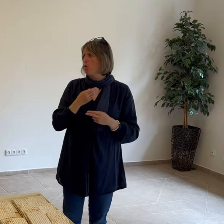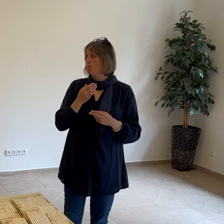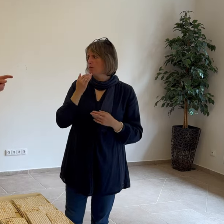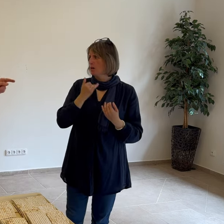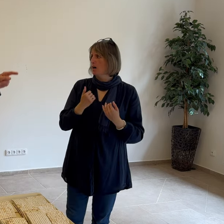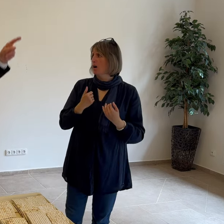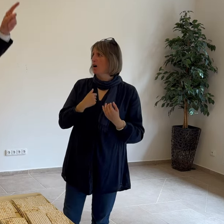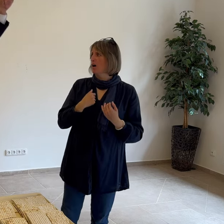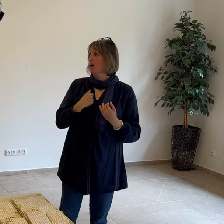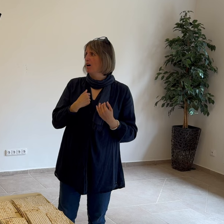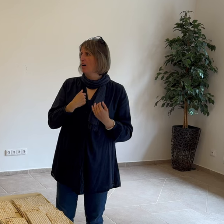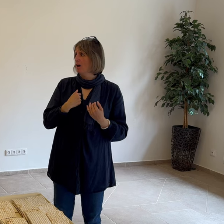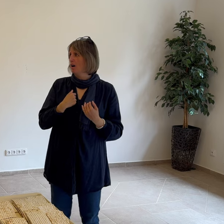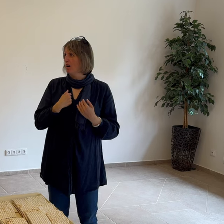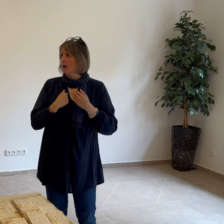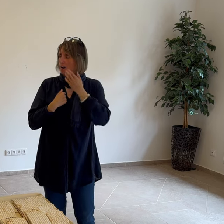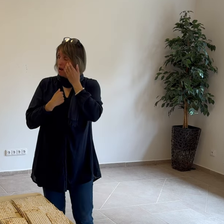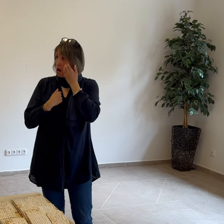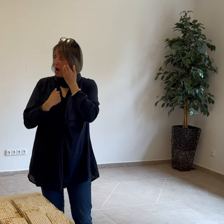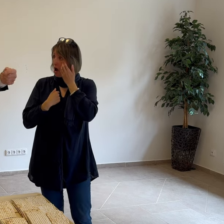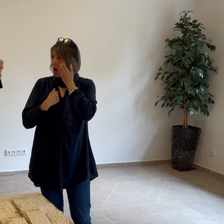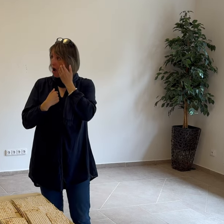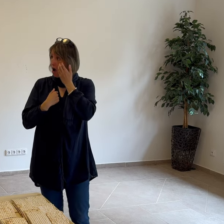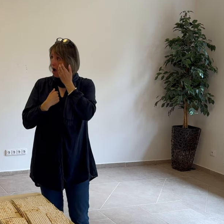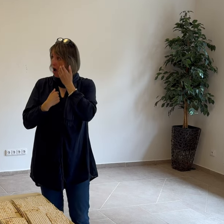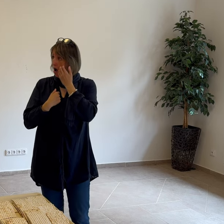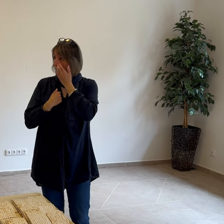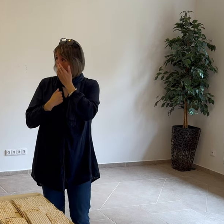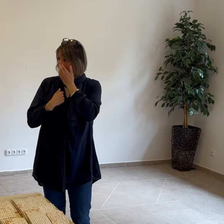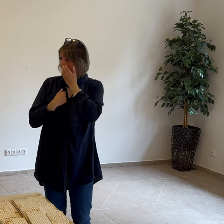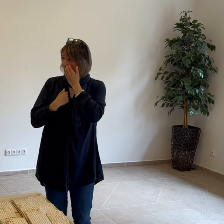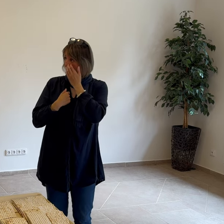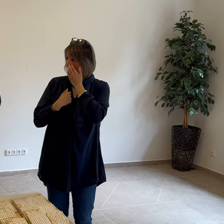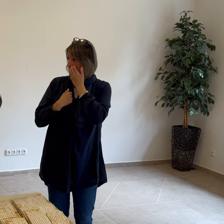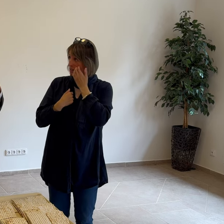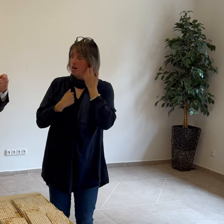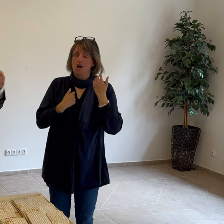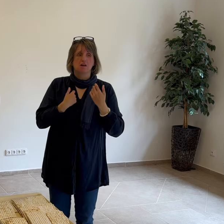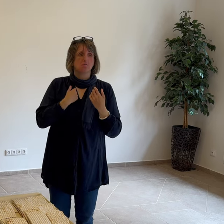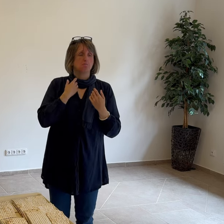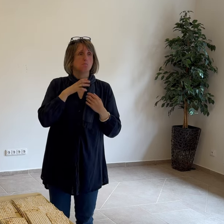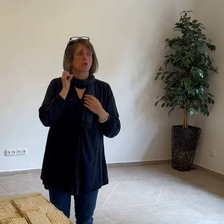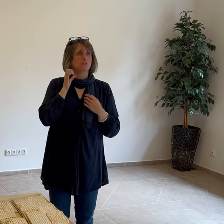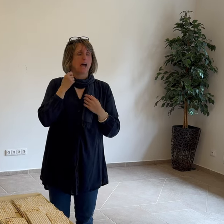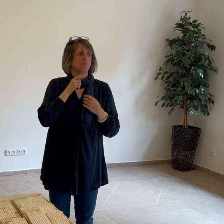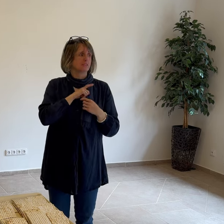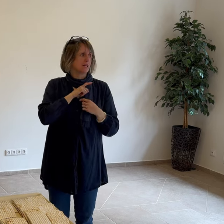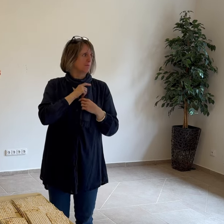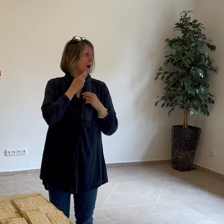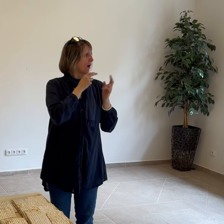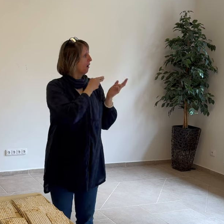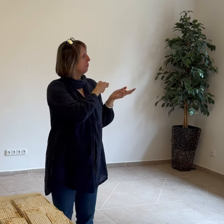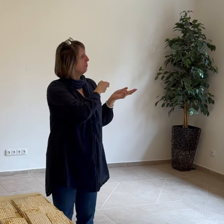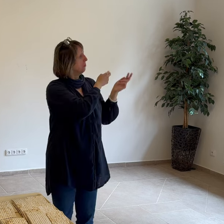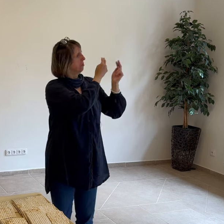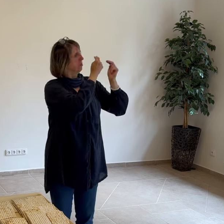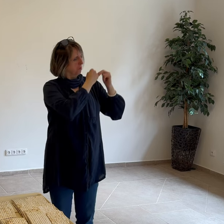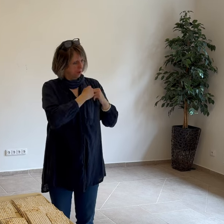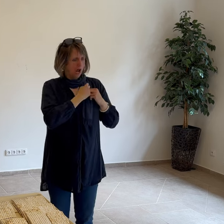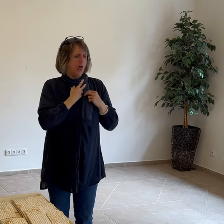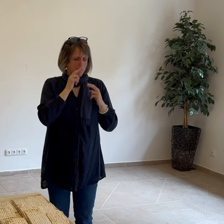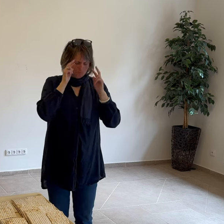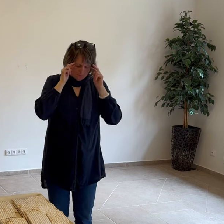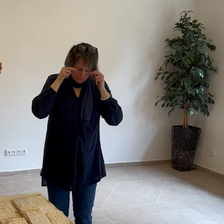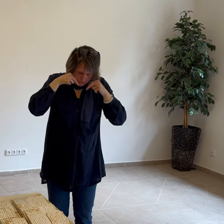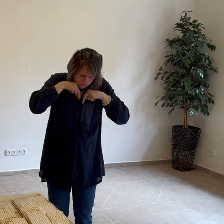sama sebe jde takto oklikou ne že se dívám na sebe Zajímavé je že i bližního když si poznat bližního Tak já nem